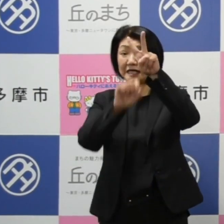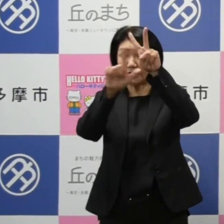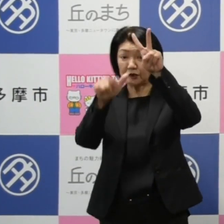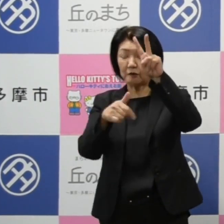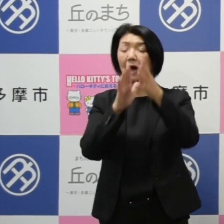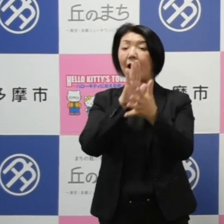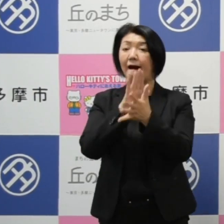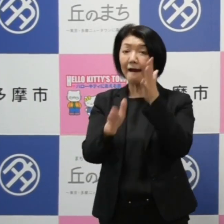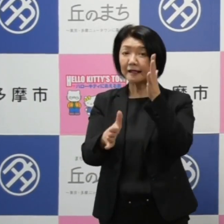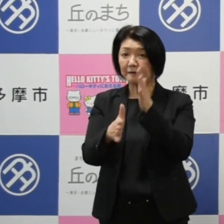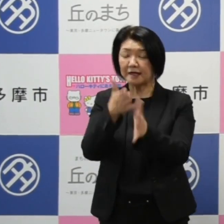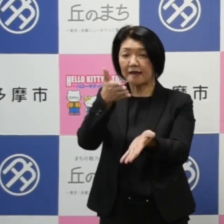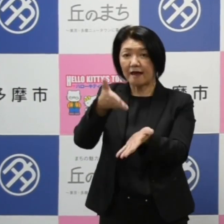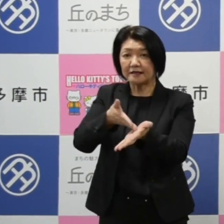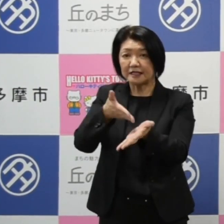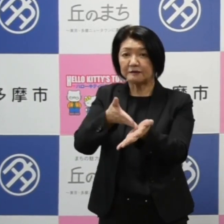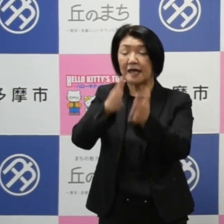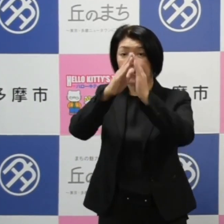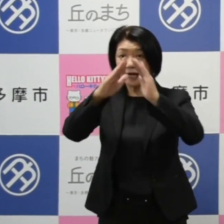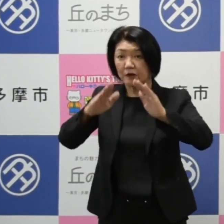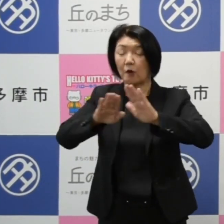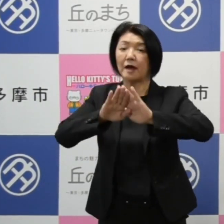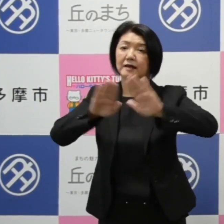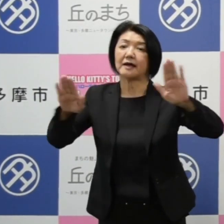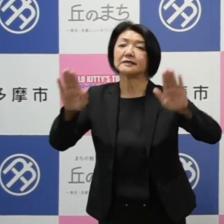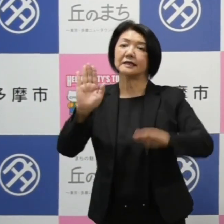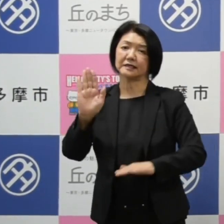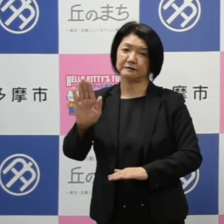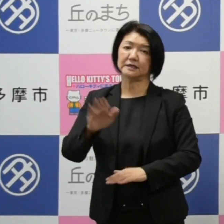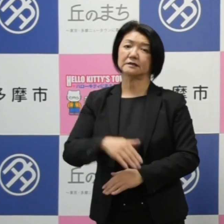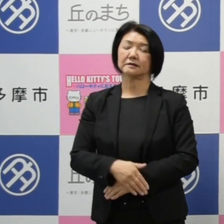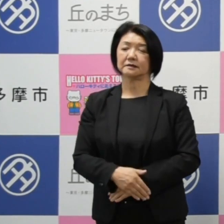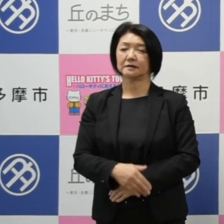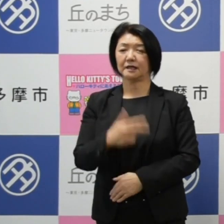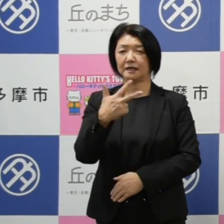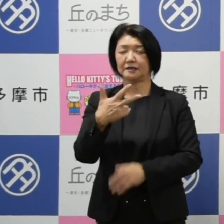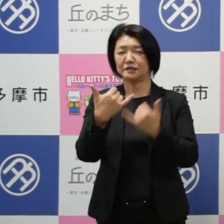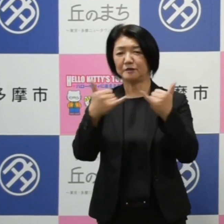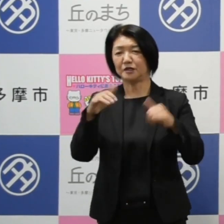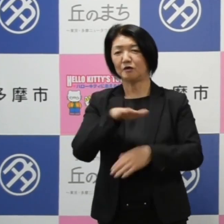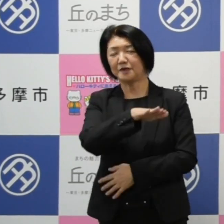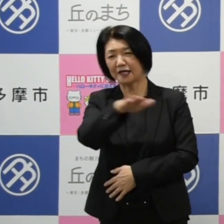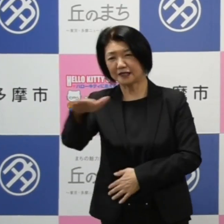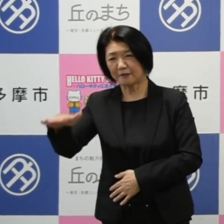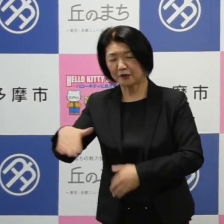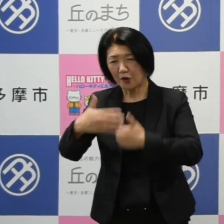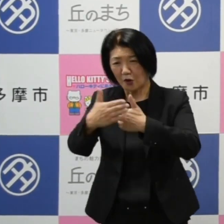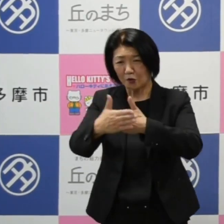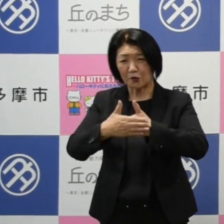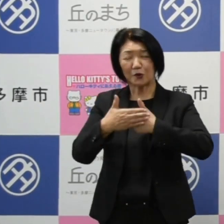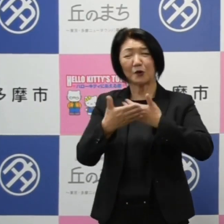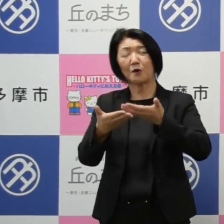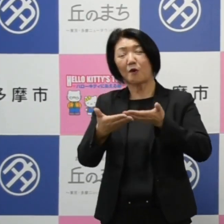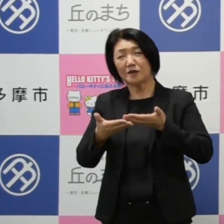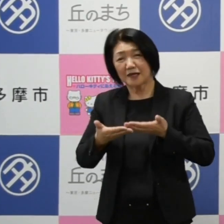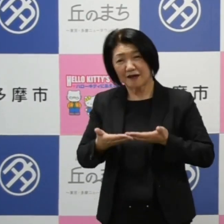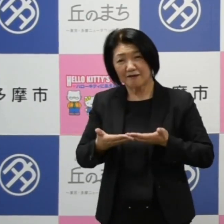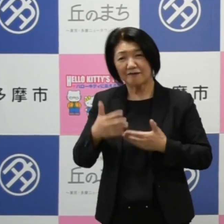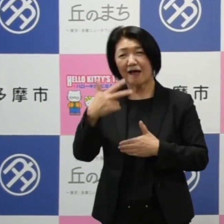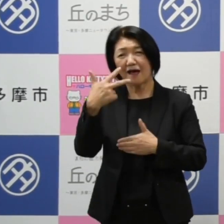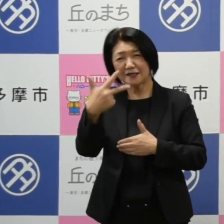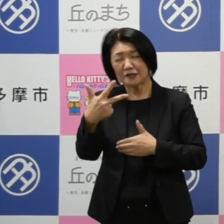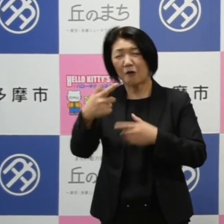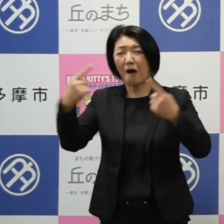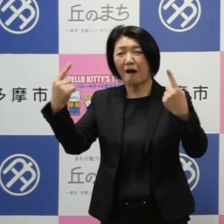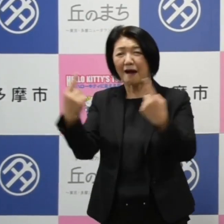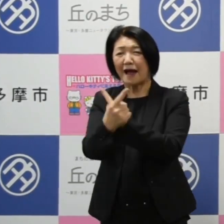説明会を開催いたします。市民の皆さんのお力をいただき、市の改修